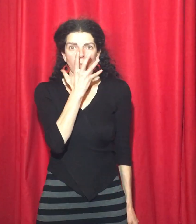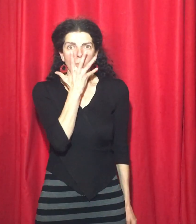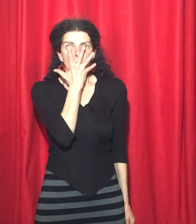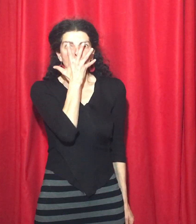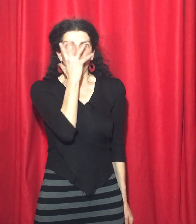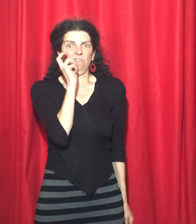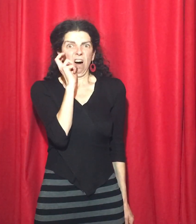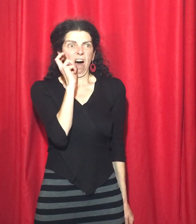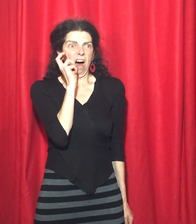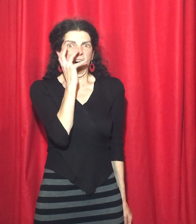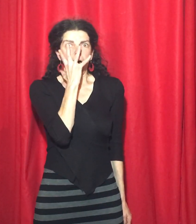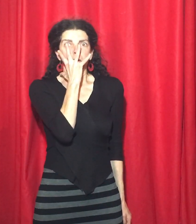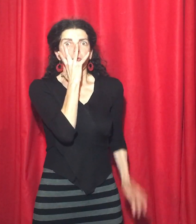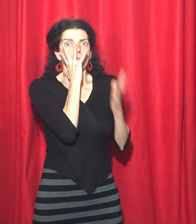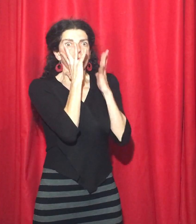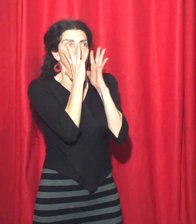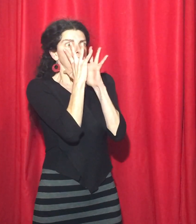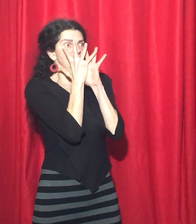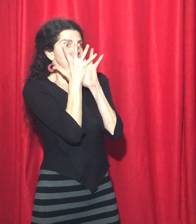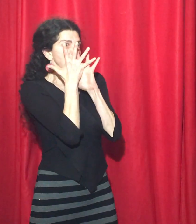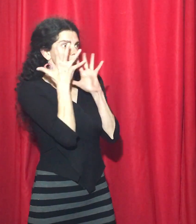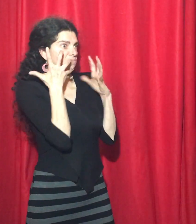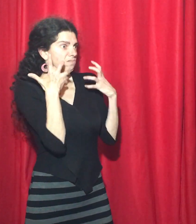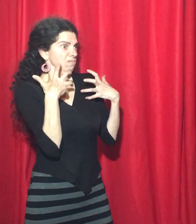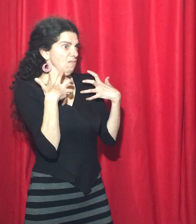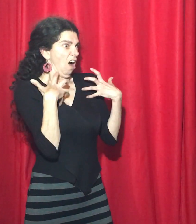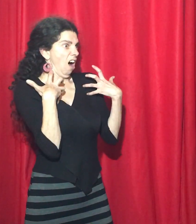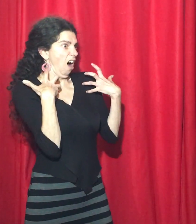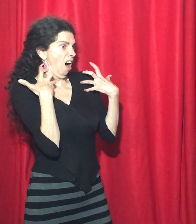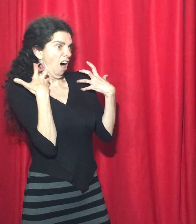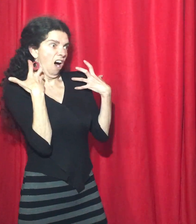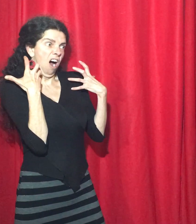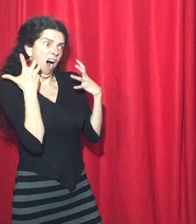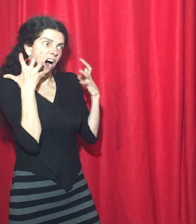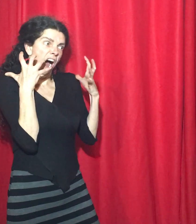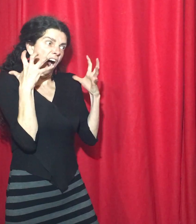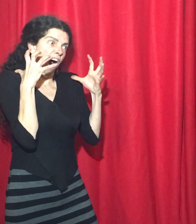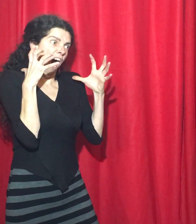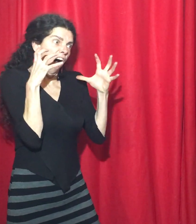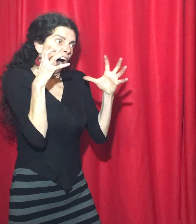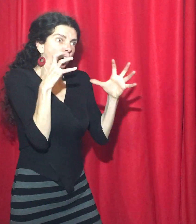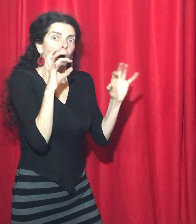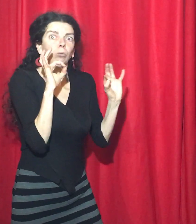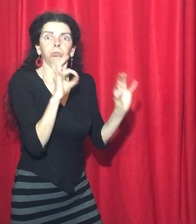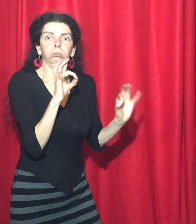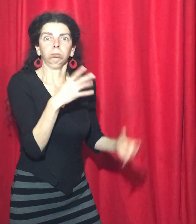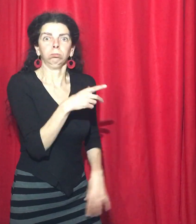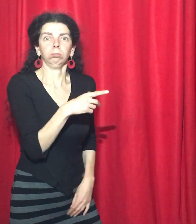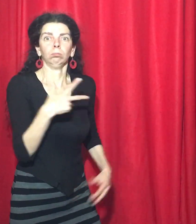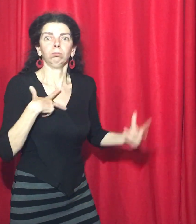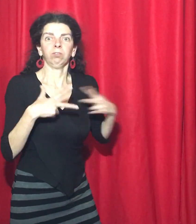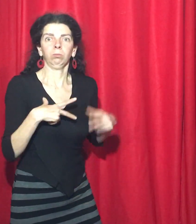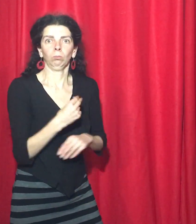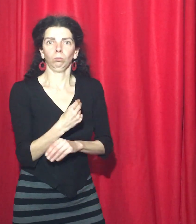Le grand méchant loup tout vert devint rouge de colère et se jeta sur le petit cochon.